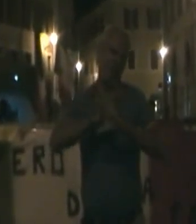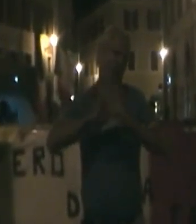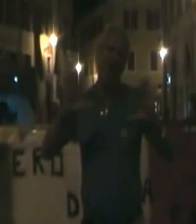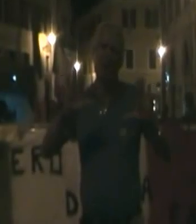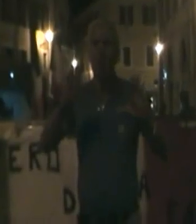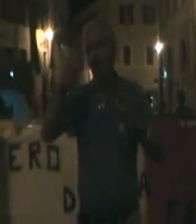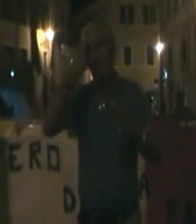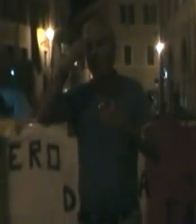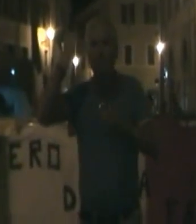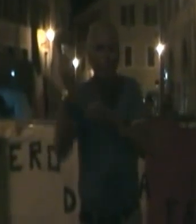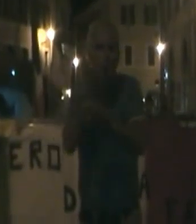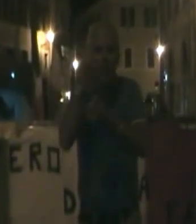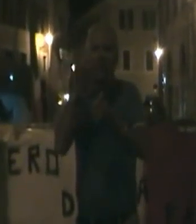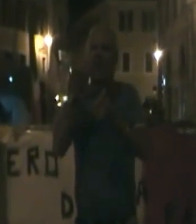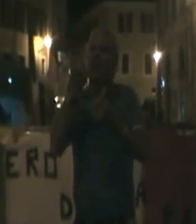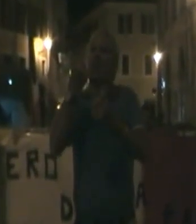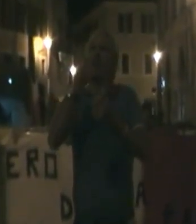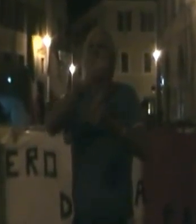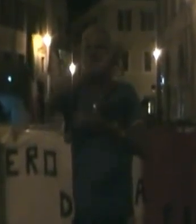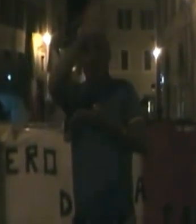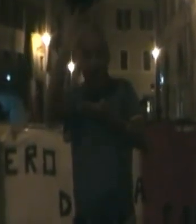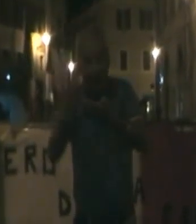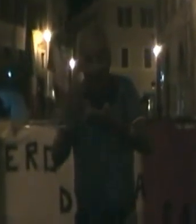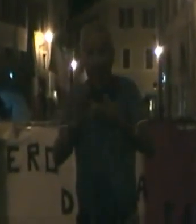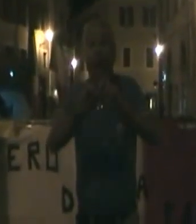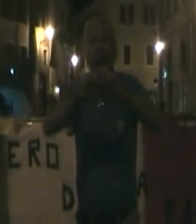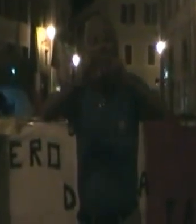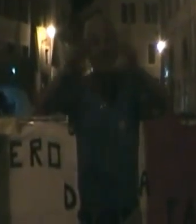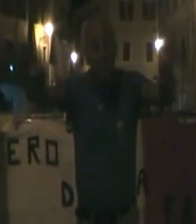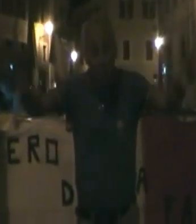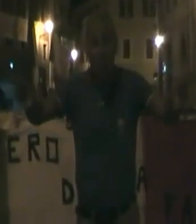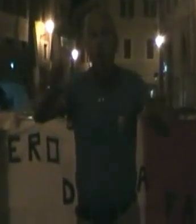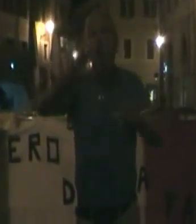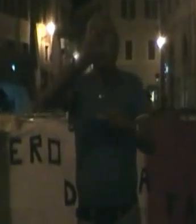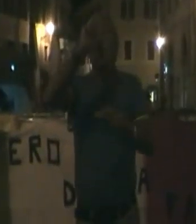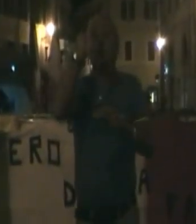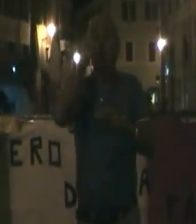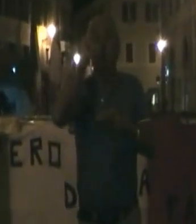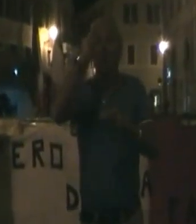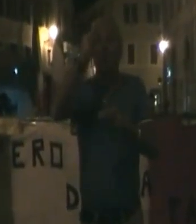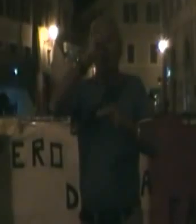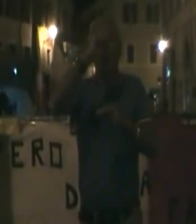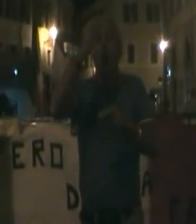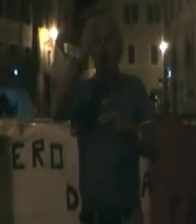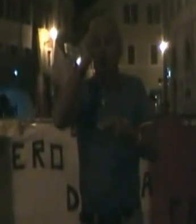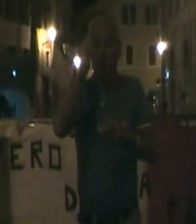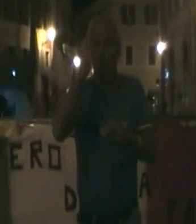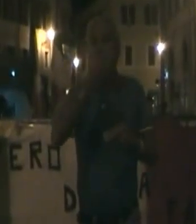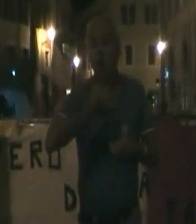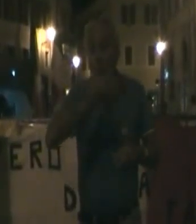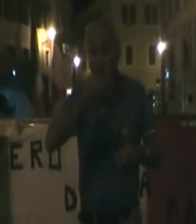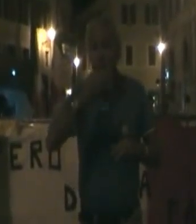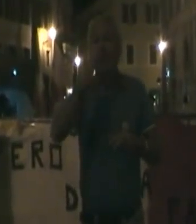umano. E andiamo chi vuole essere un italiano, chi vuole essere trattato come un essere umano. Esistiamo,